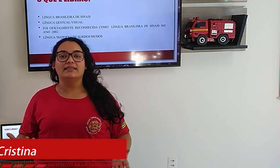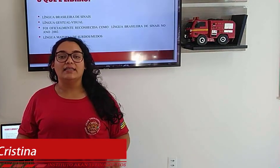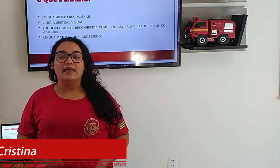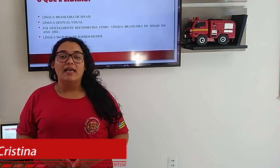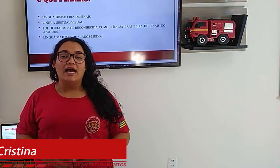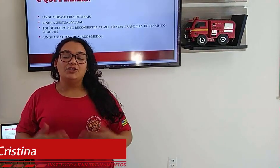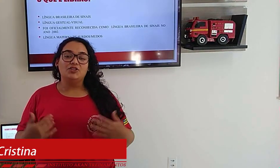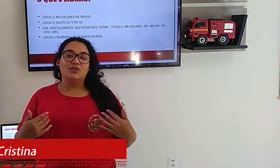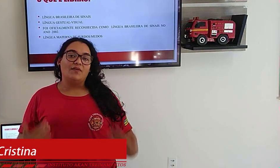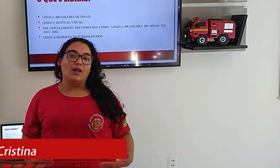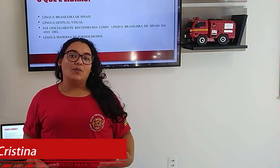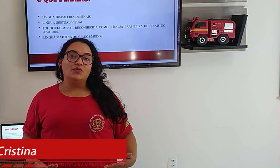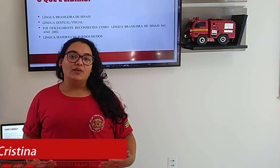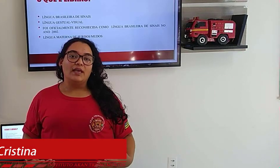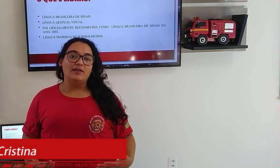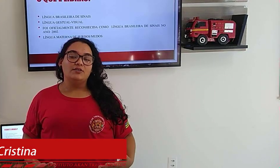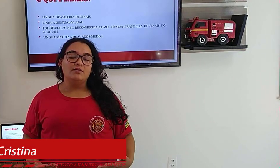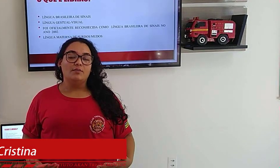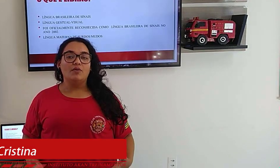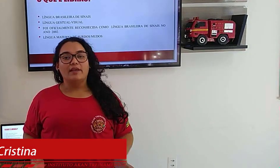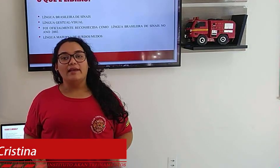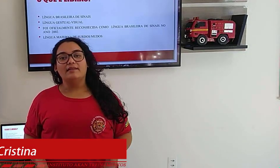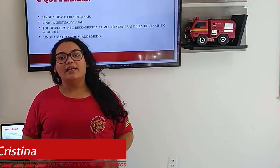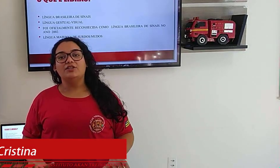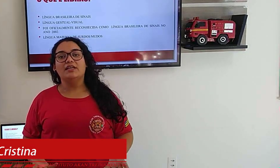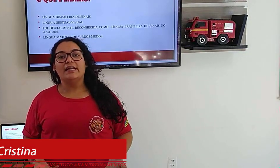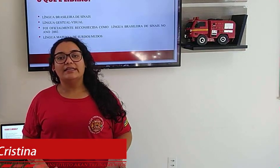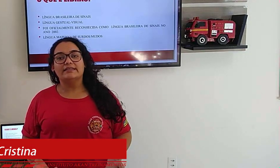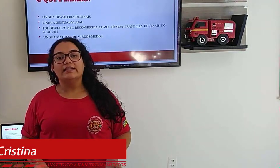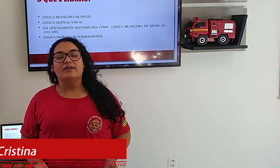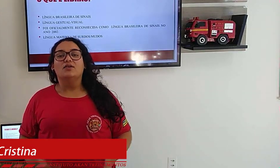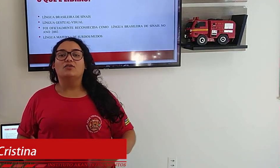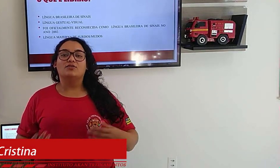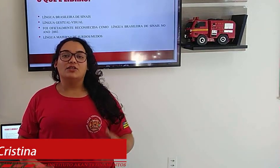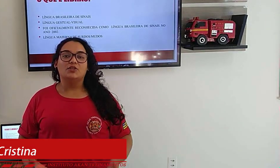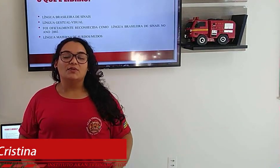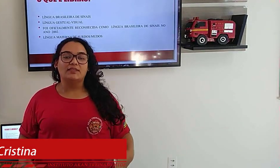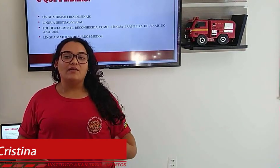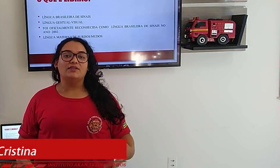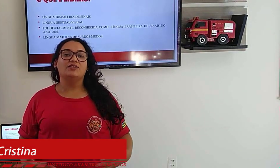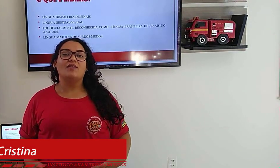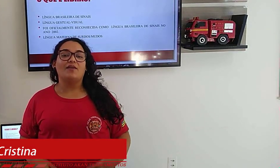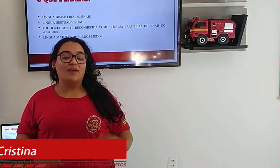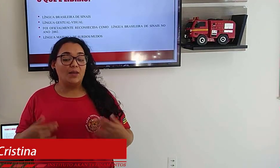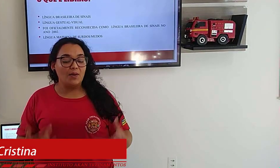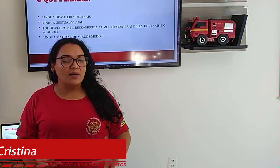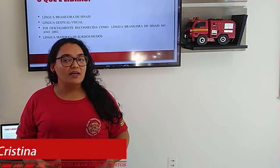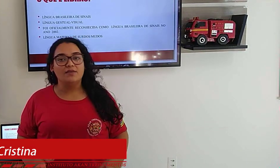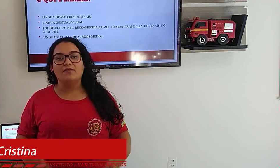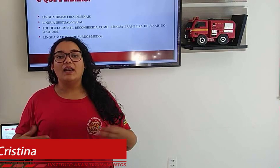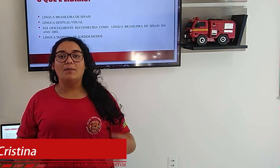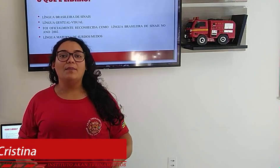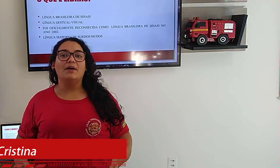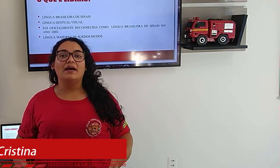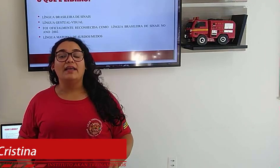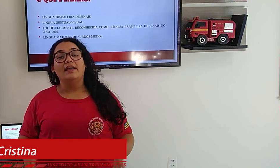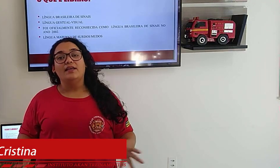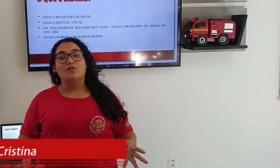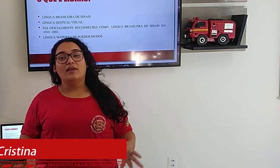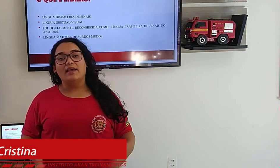nasce. A gente só fala português porque desde criança nossos responsáveis estão lá. Fala mamãe, fala papai. E o quê?